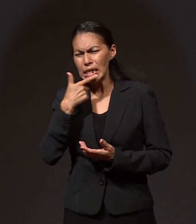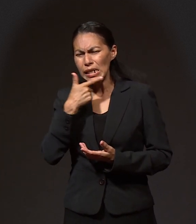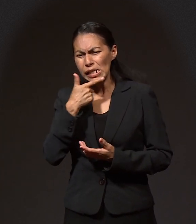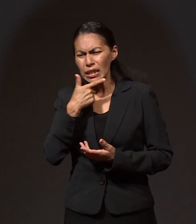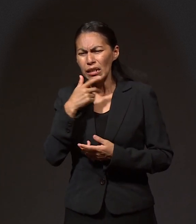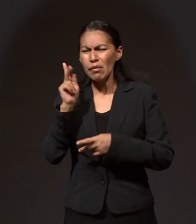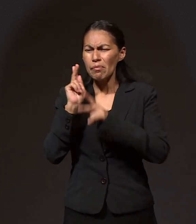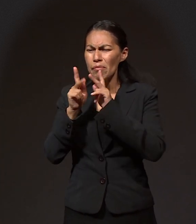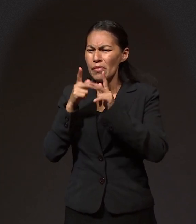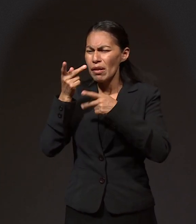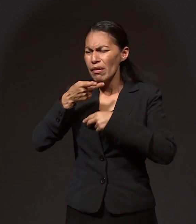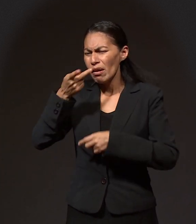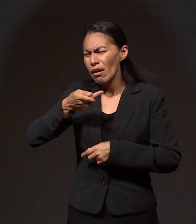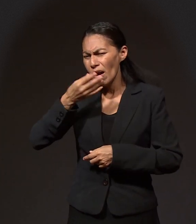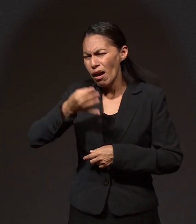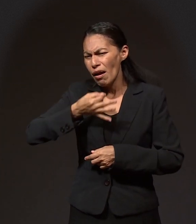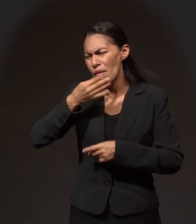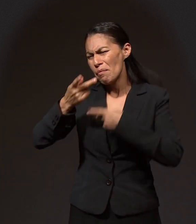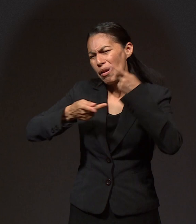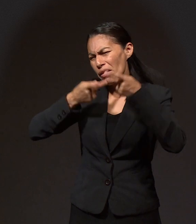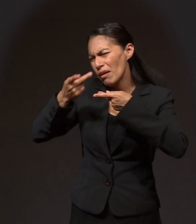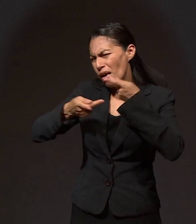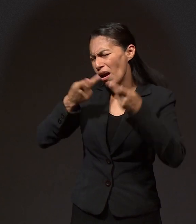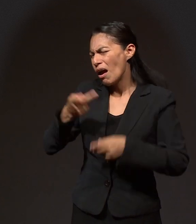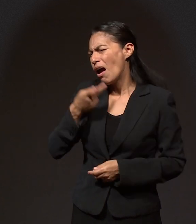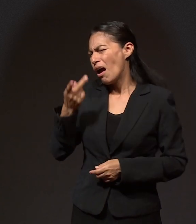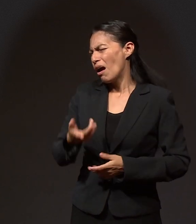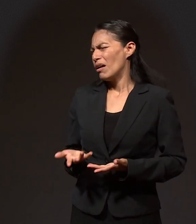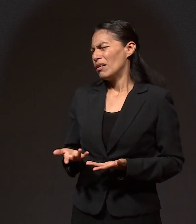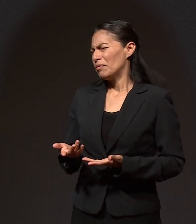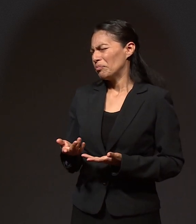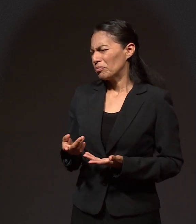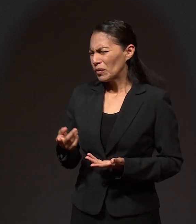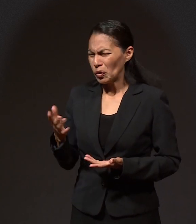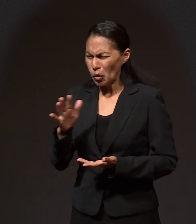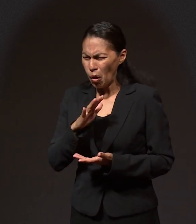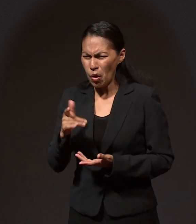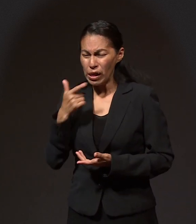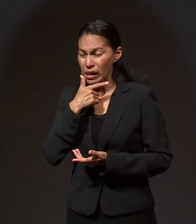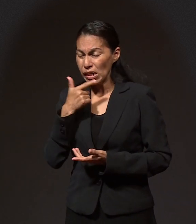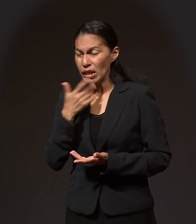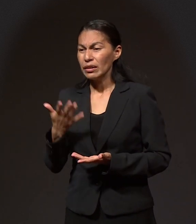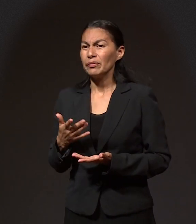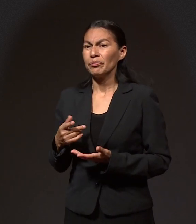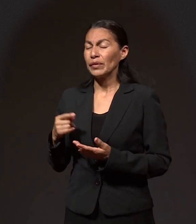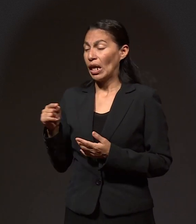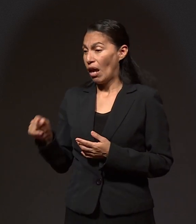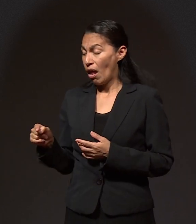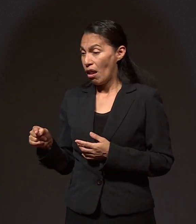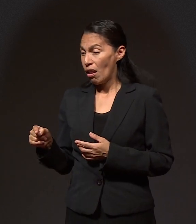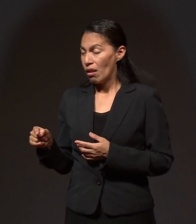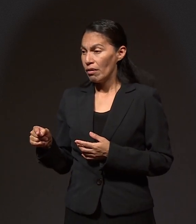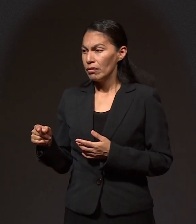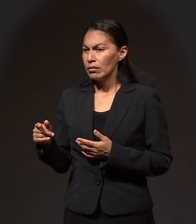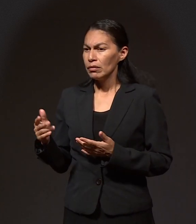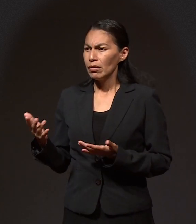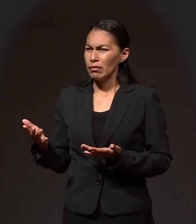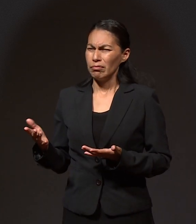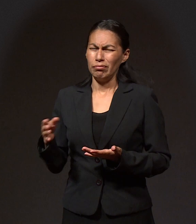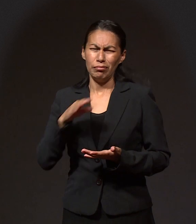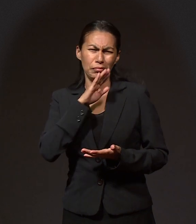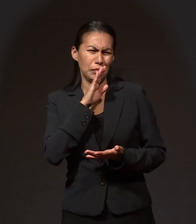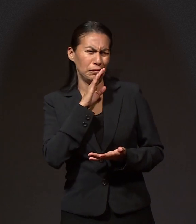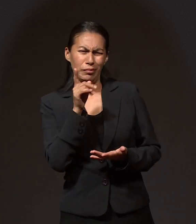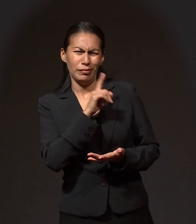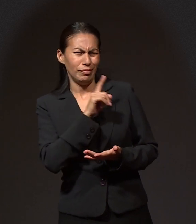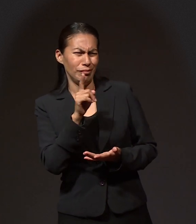hija se ríe y dice, mamá, eso nunca ocurrió. En primer lugar, que Costa venga aquí a esta iglesia, que hable inglés y demás. Bueno, pasaron los meses y resultó que